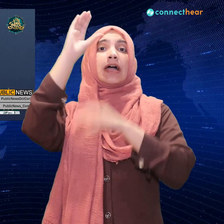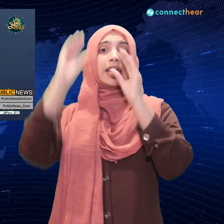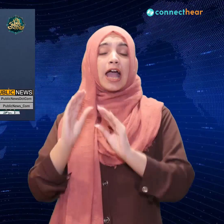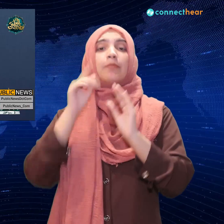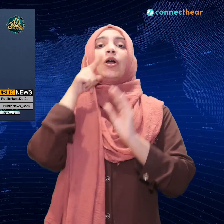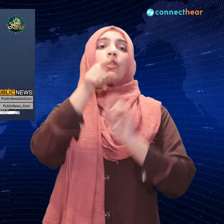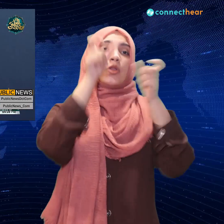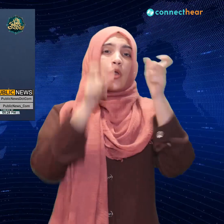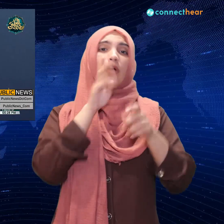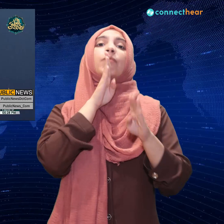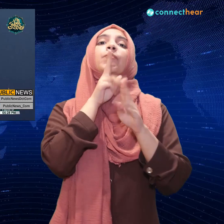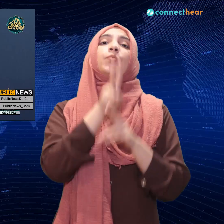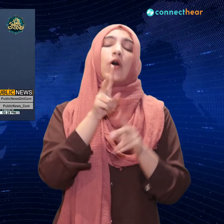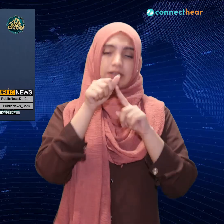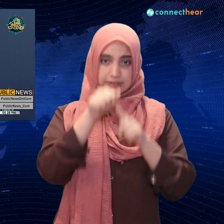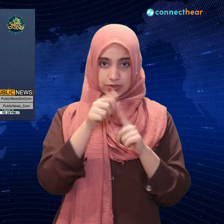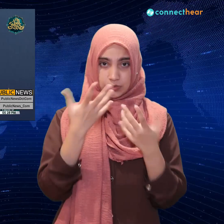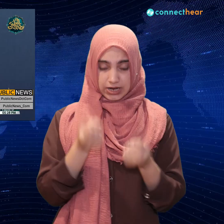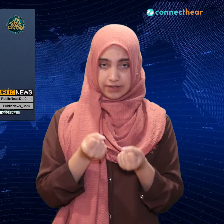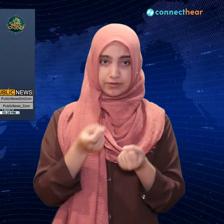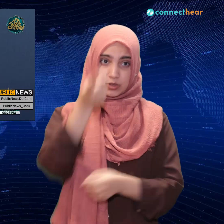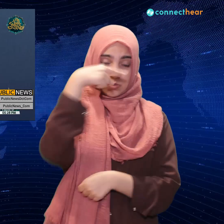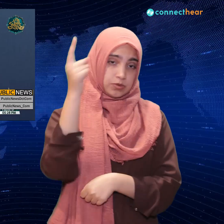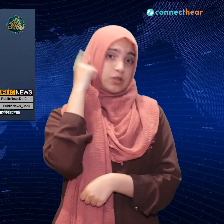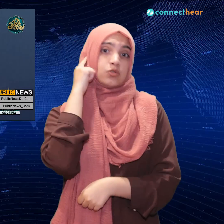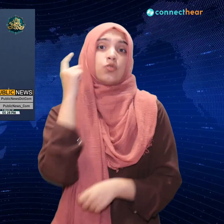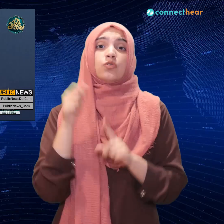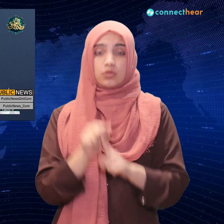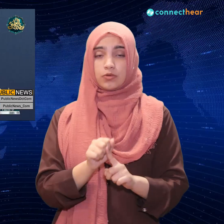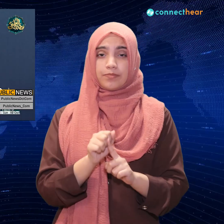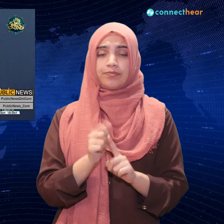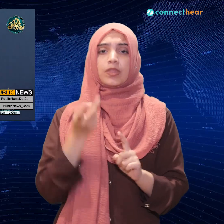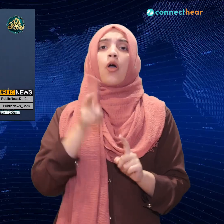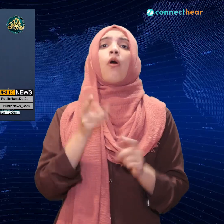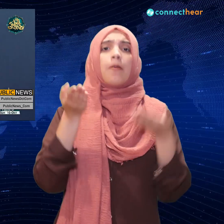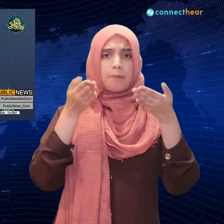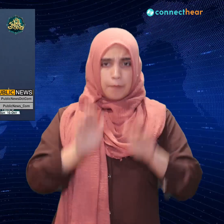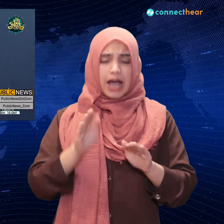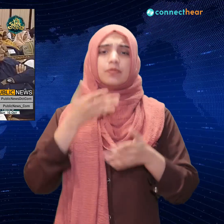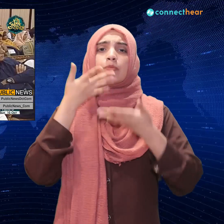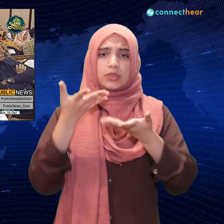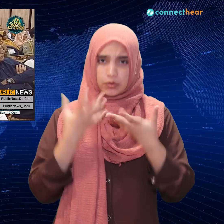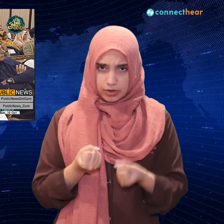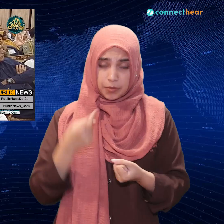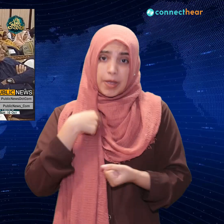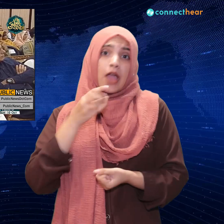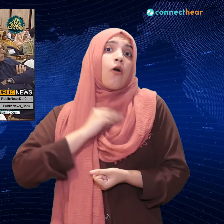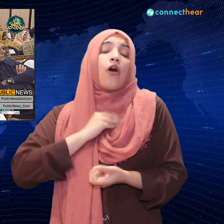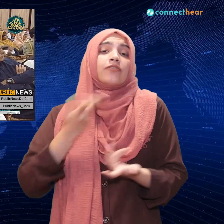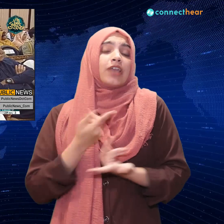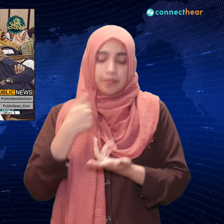ہے۔ اور میں ابھی بعد میں یہ بھی آپ کو بتاؤں گا کہ کیوں مجھے خوف ہے